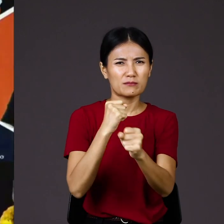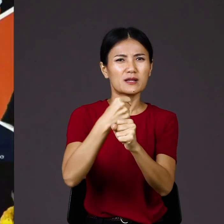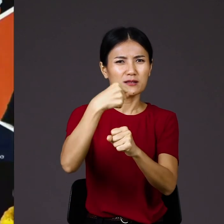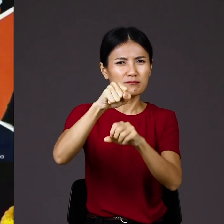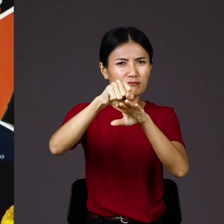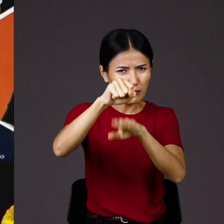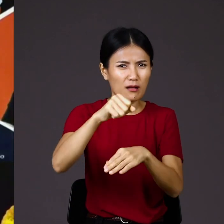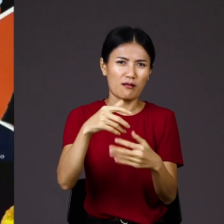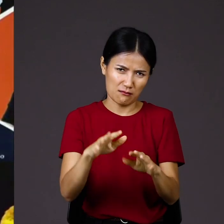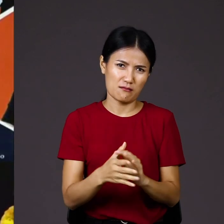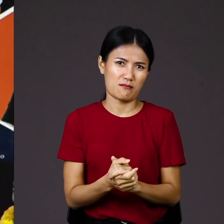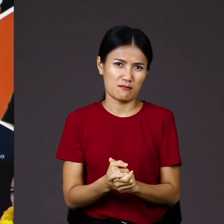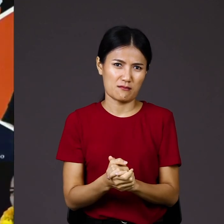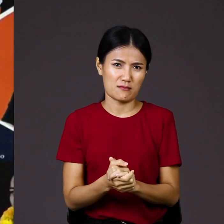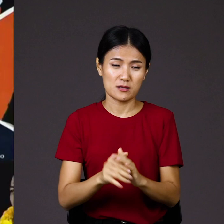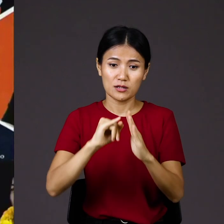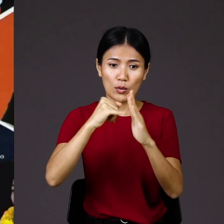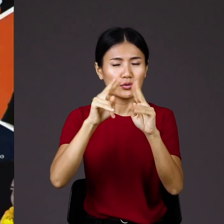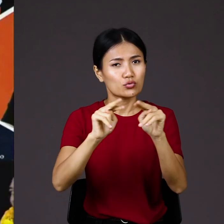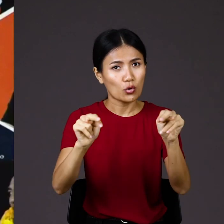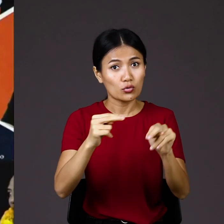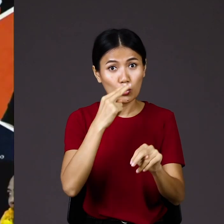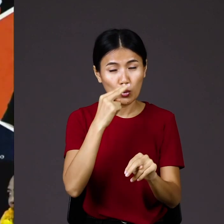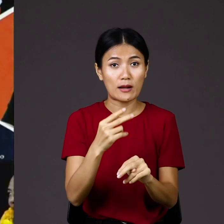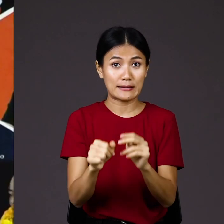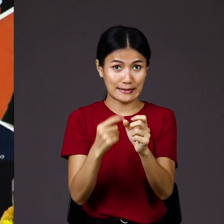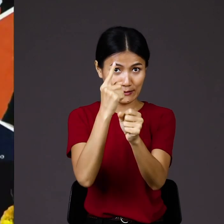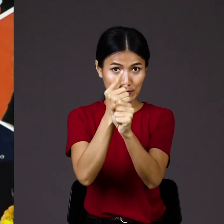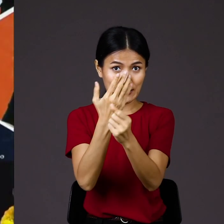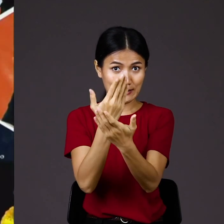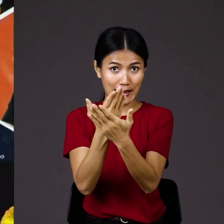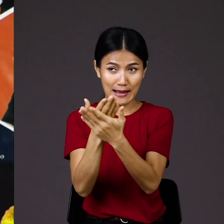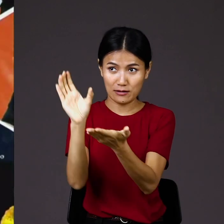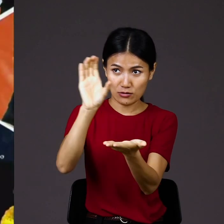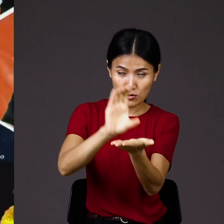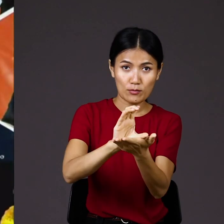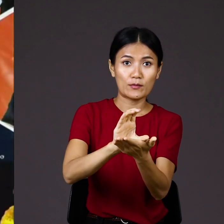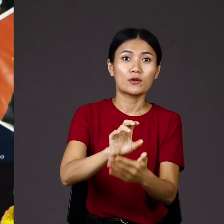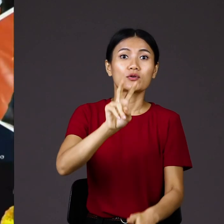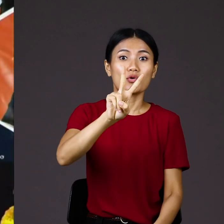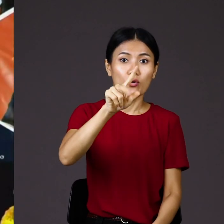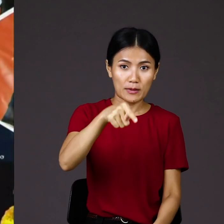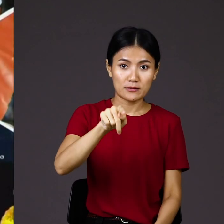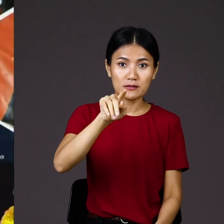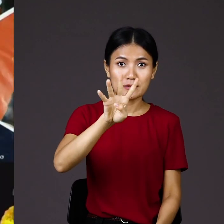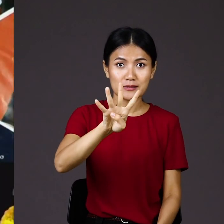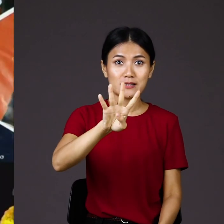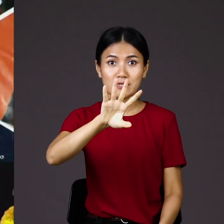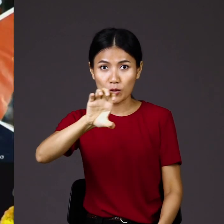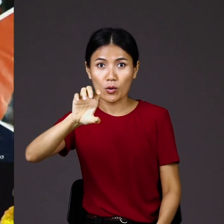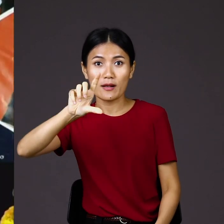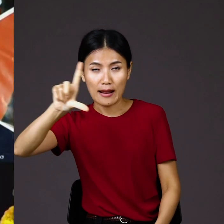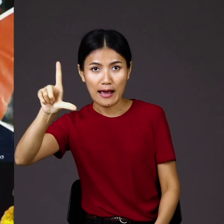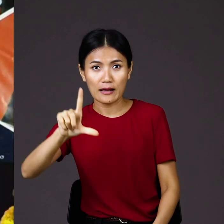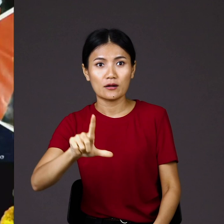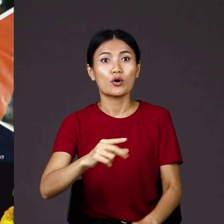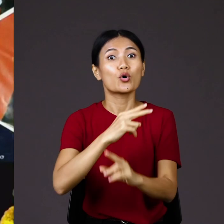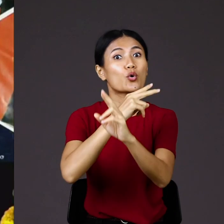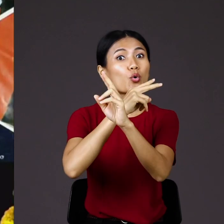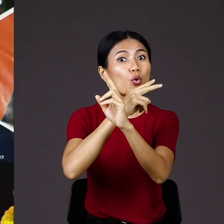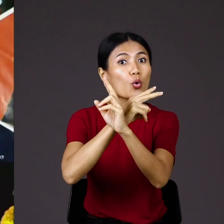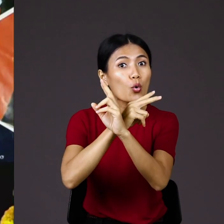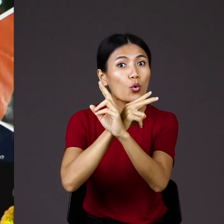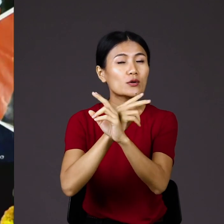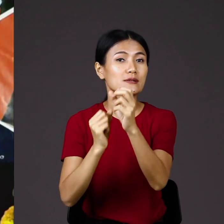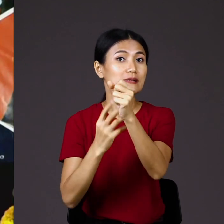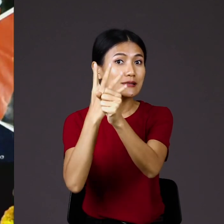ล้วกล่าวจำเพาะเจาะจงเอาที่นนทบุรีนี่ปีหนึ่งมีงบประมาณให้อบจ. 2,400 ล้า